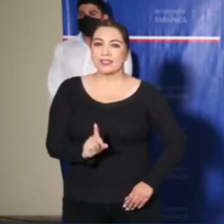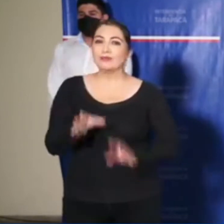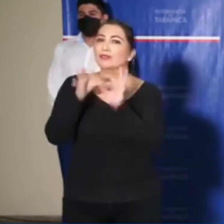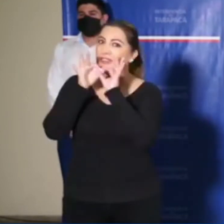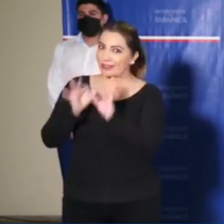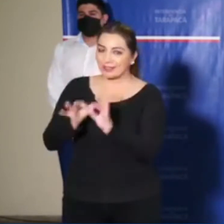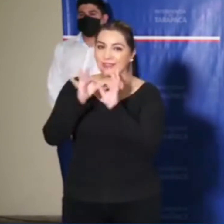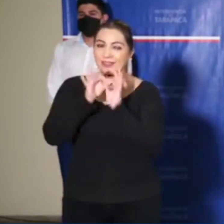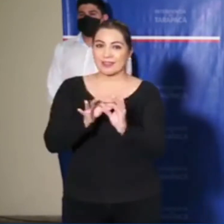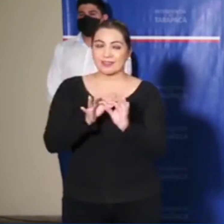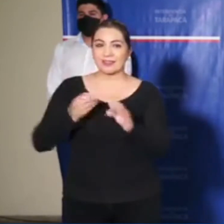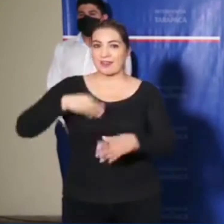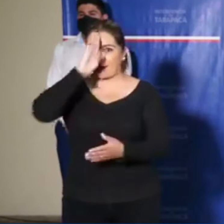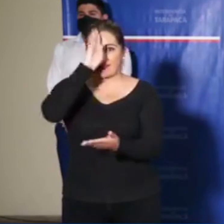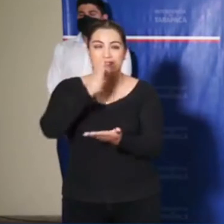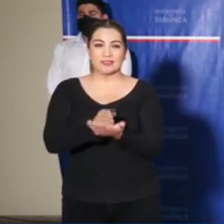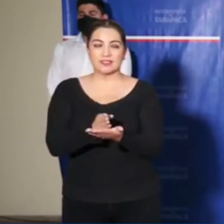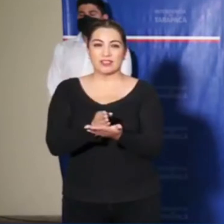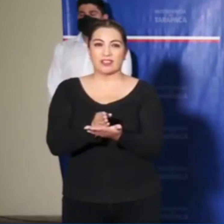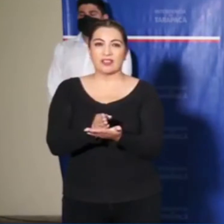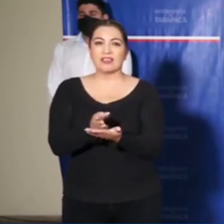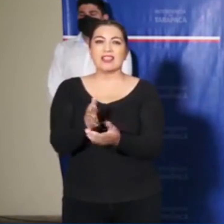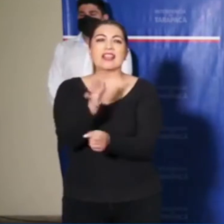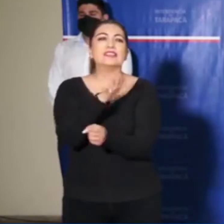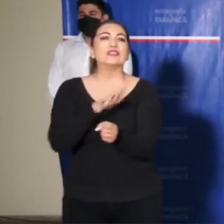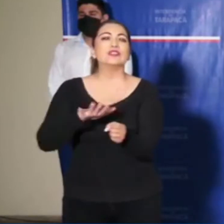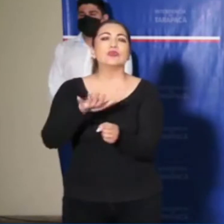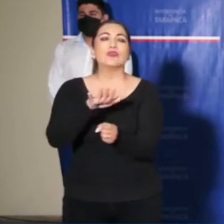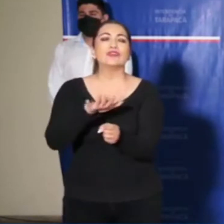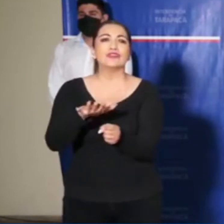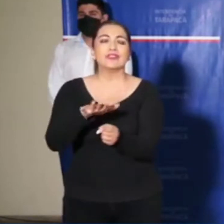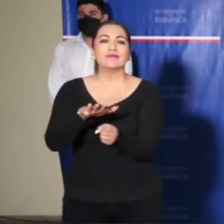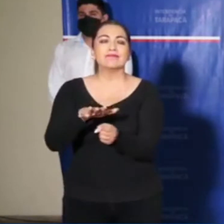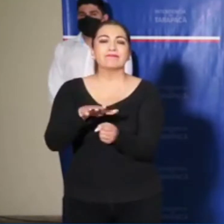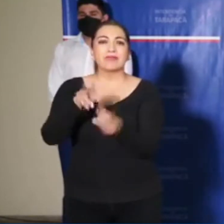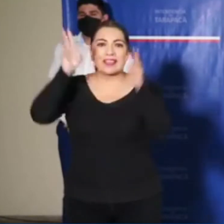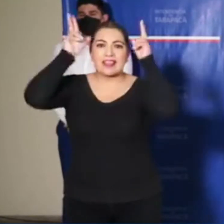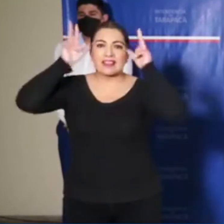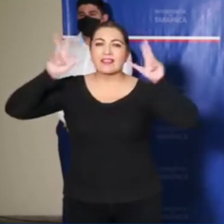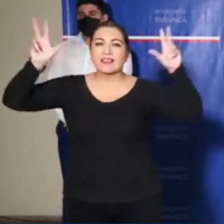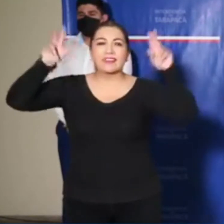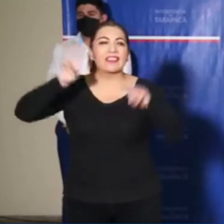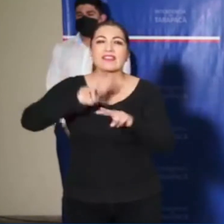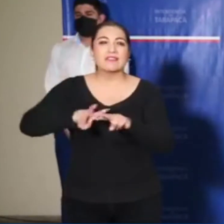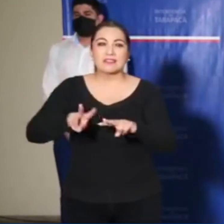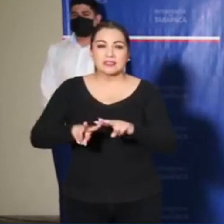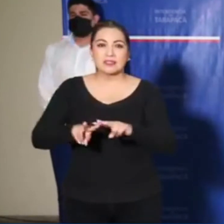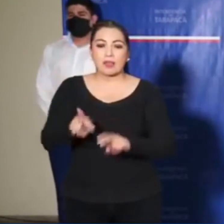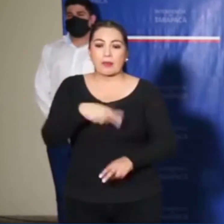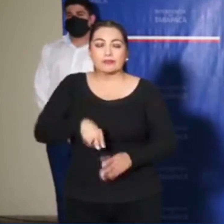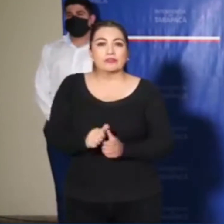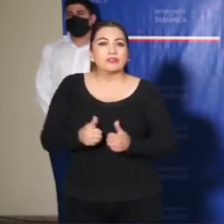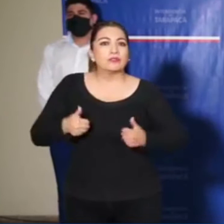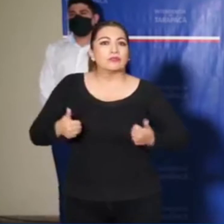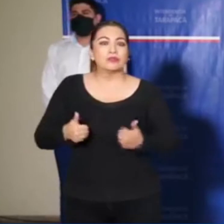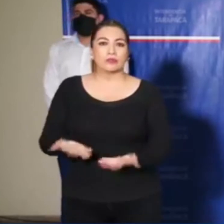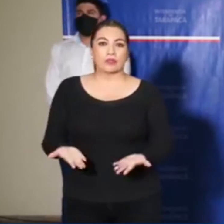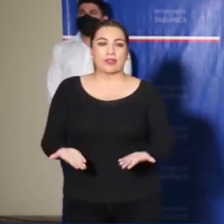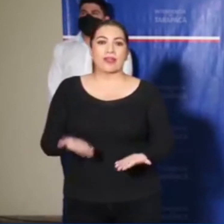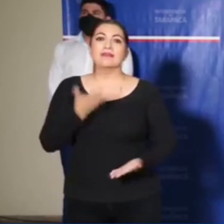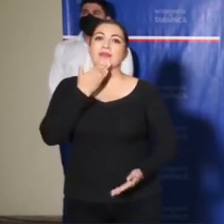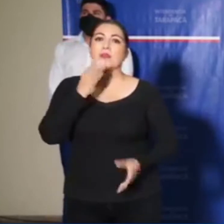respecto de qué es lo que va a suceder con la fiesta de la Tirana. Para nosotros, ¿no es cierto?, una festividad